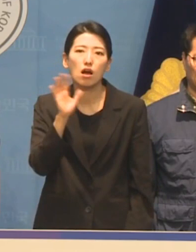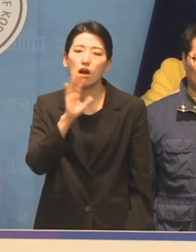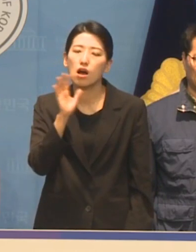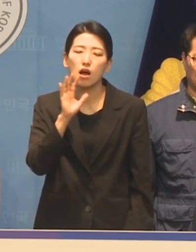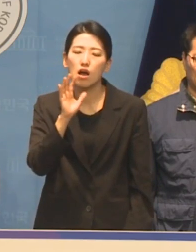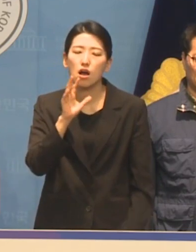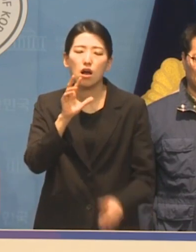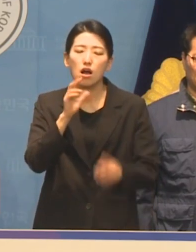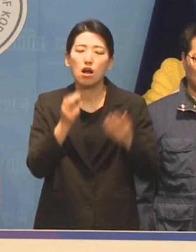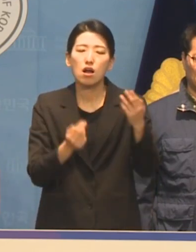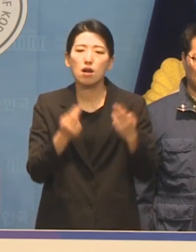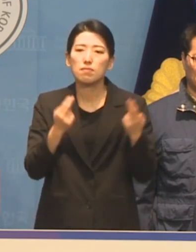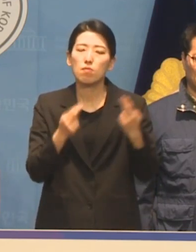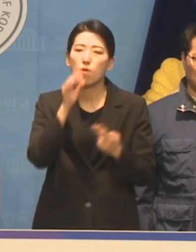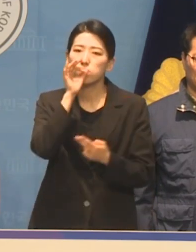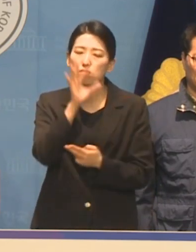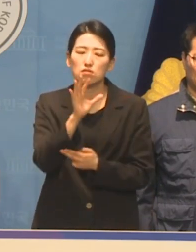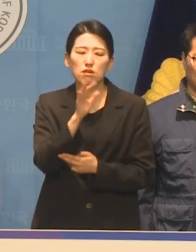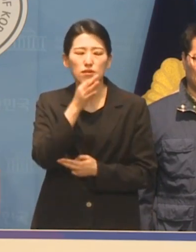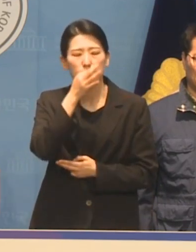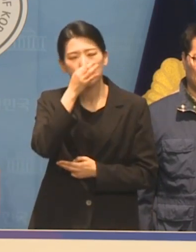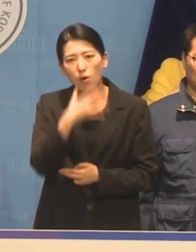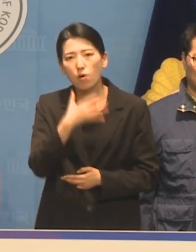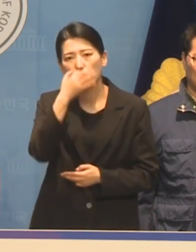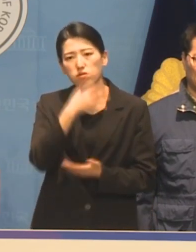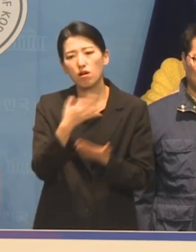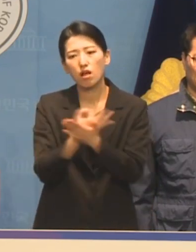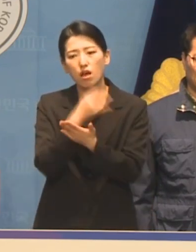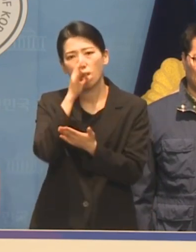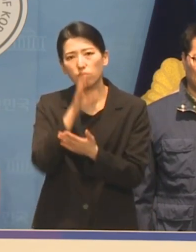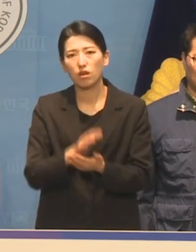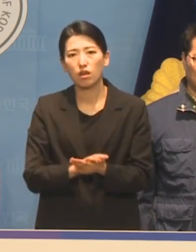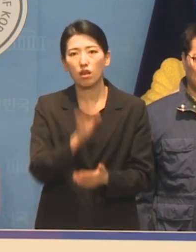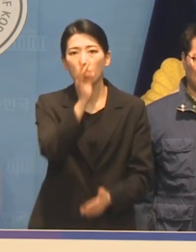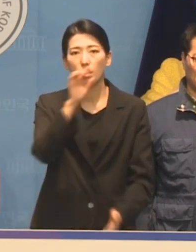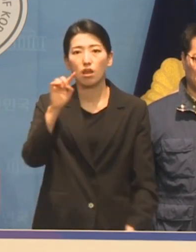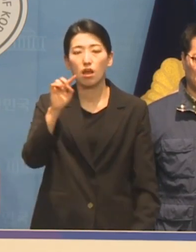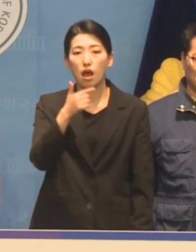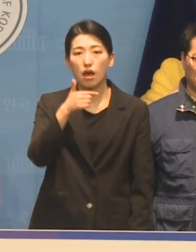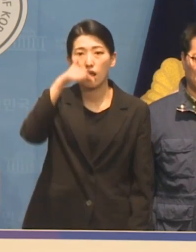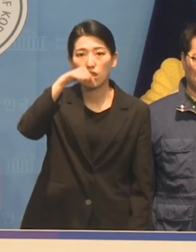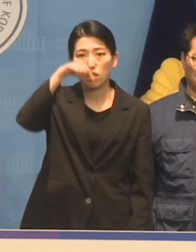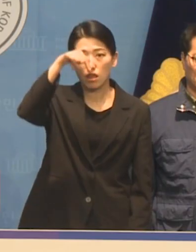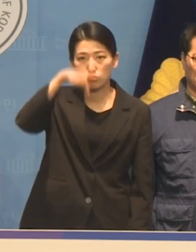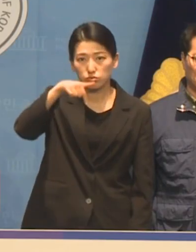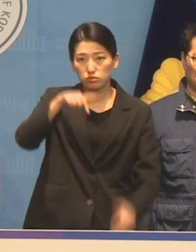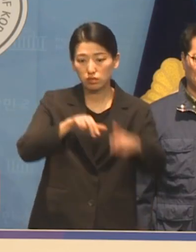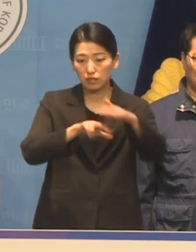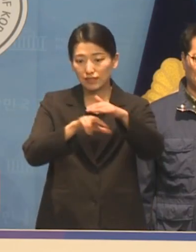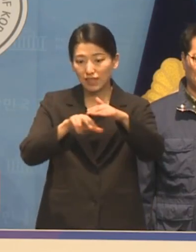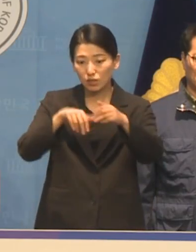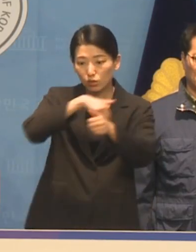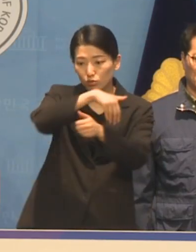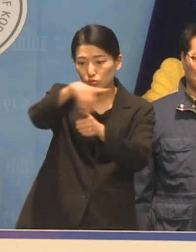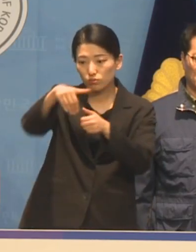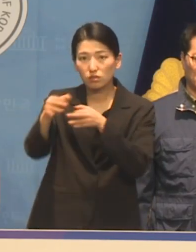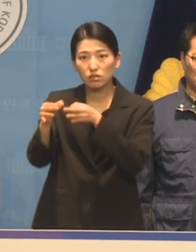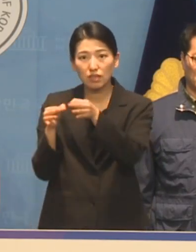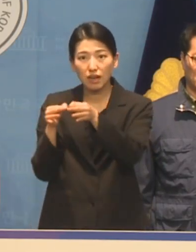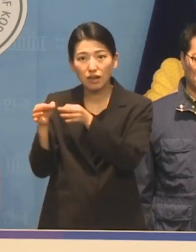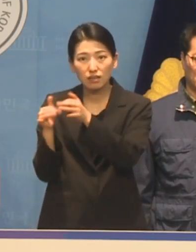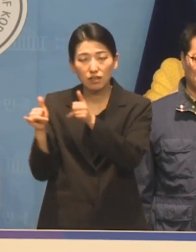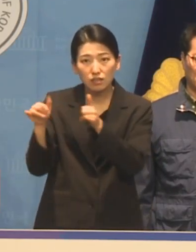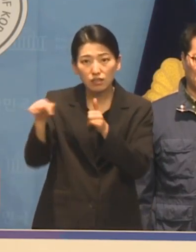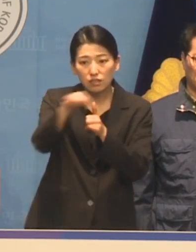헌법재판소 바로 옆에 위치한 안국역 인근 식당들은 경찰의 통제 때문에 단골 손님의 발길이 끊긴